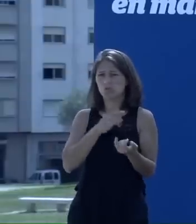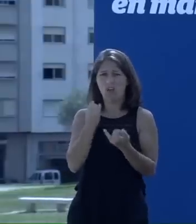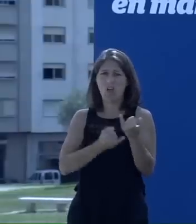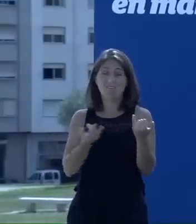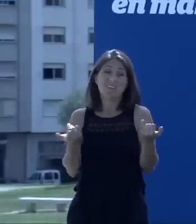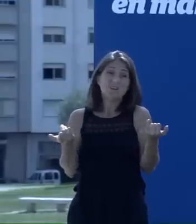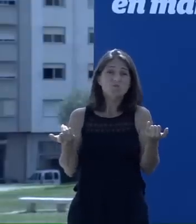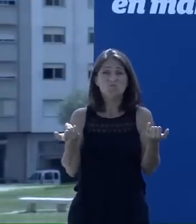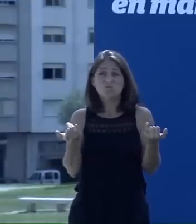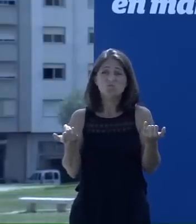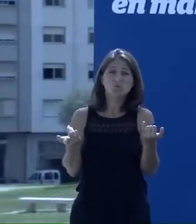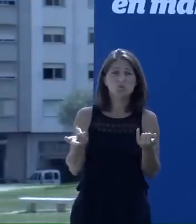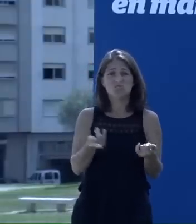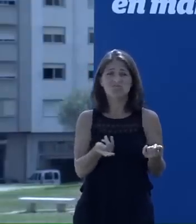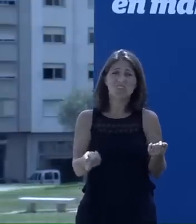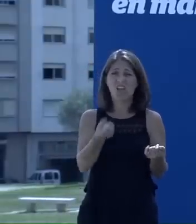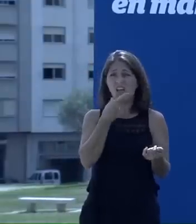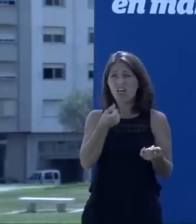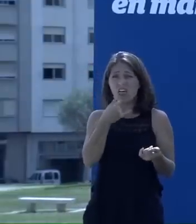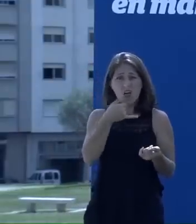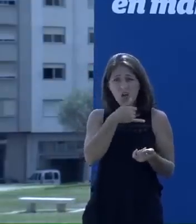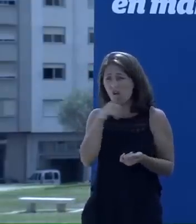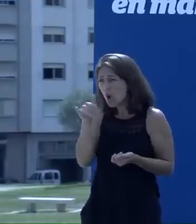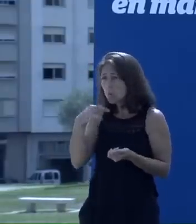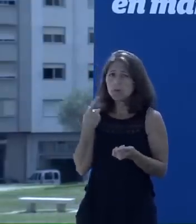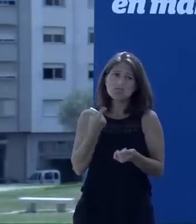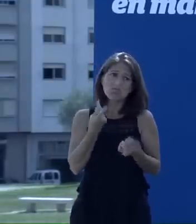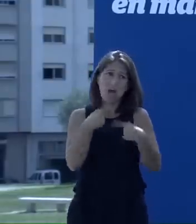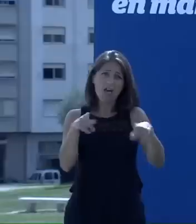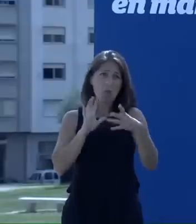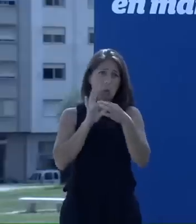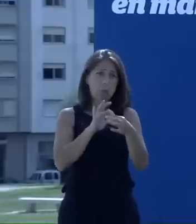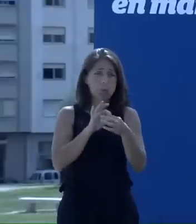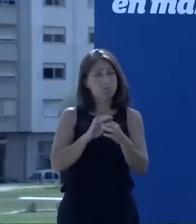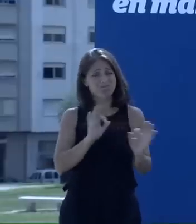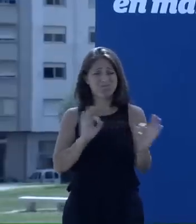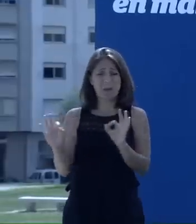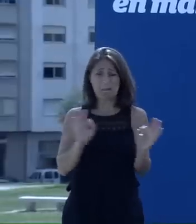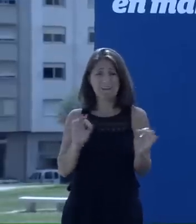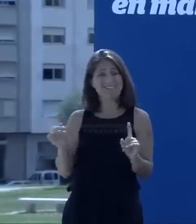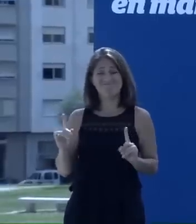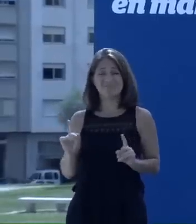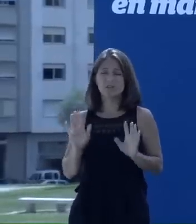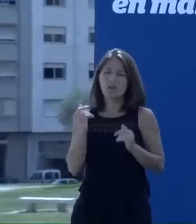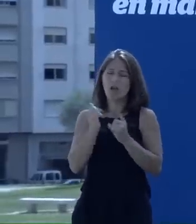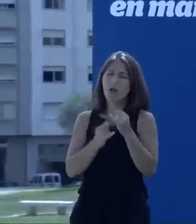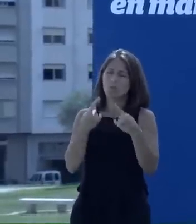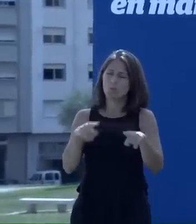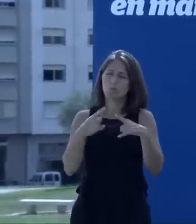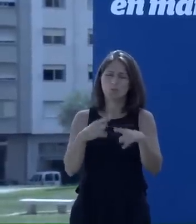corrido así ensayado. Polo que o único que lle podemos, o que lle podo dicir no que a música se